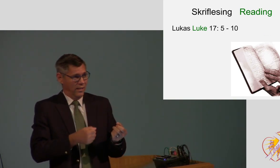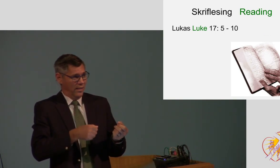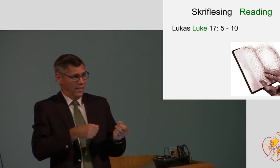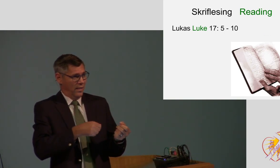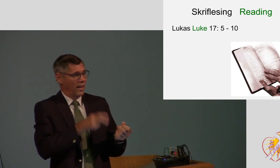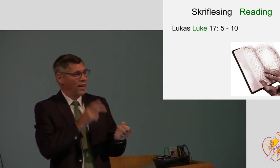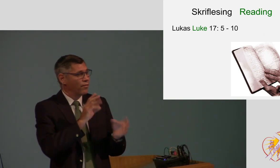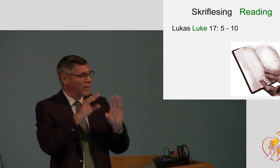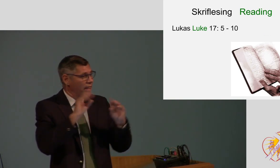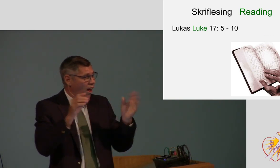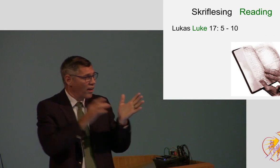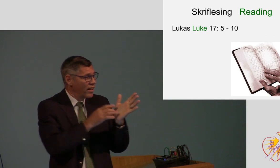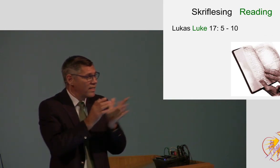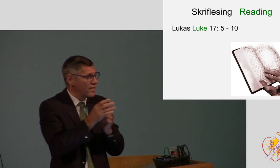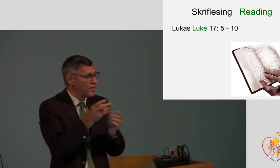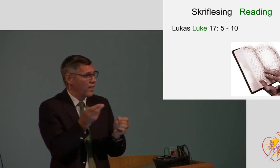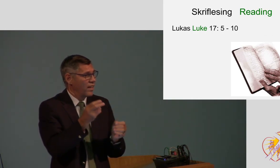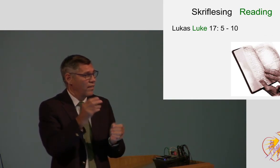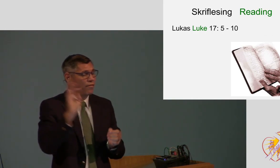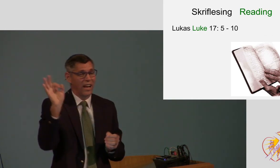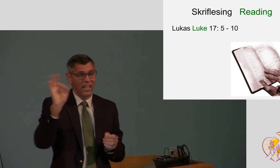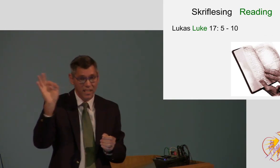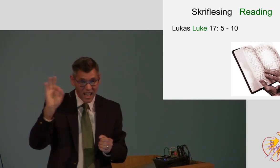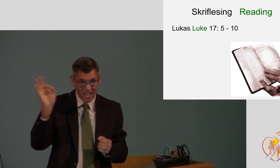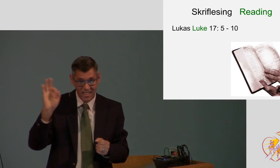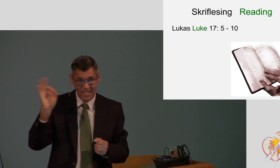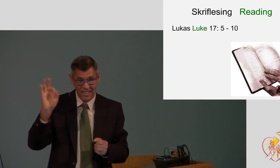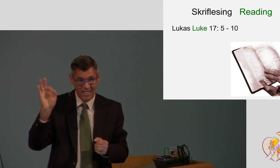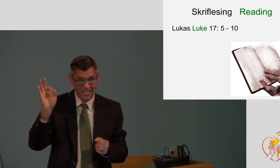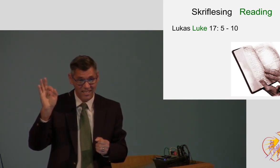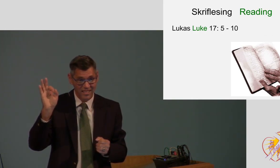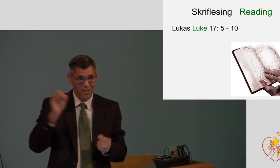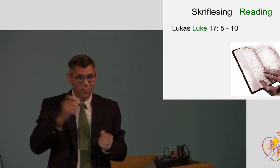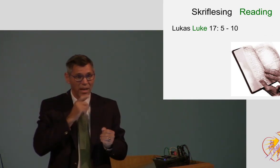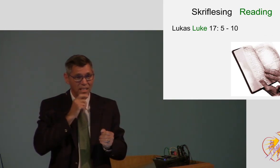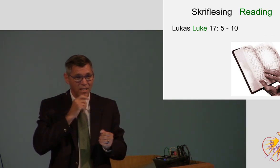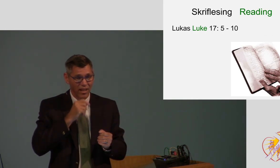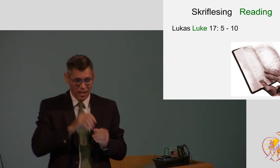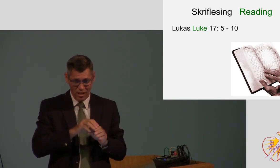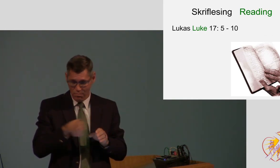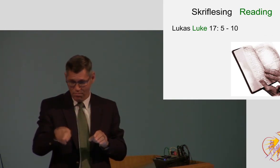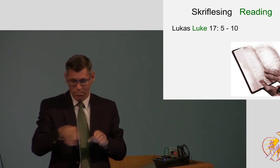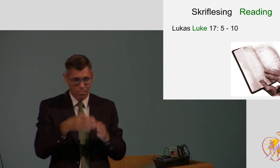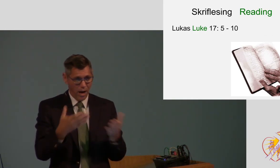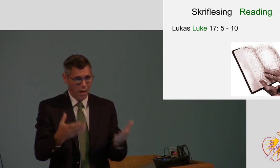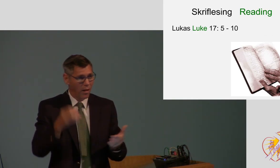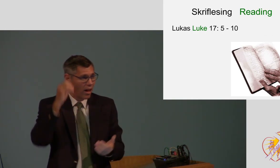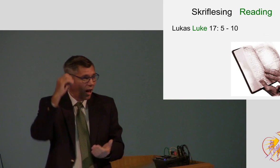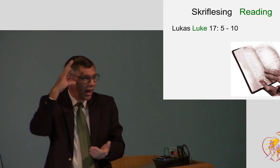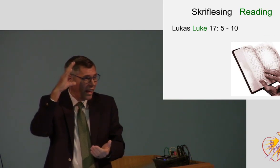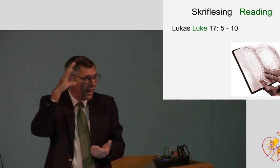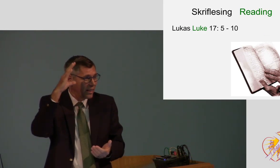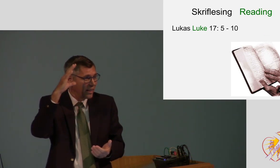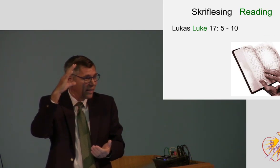En dan vertel Jesus van die fariseërs, die mense wat die Bybel geken het,